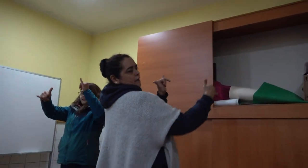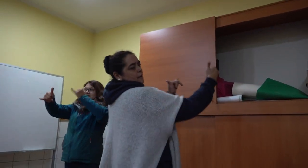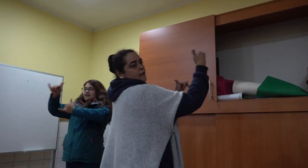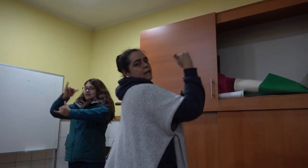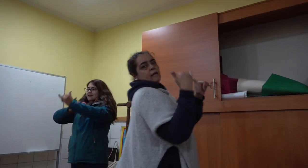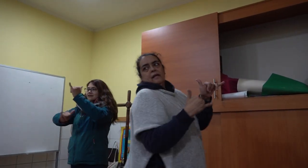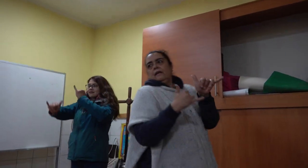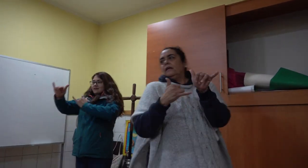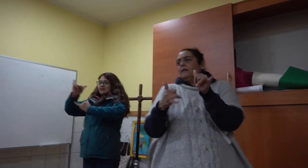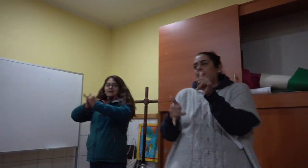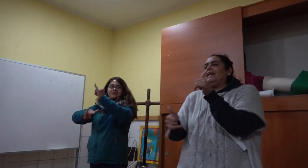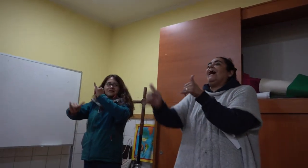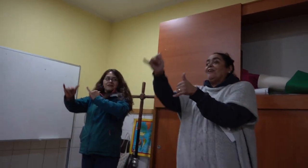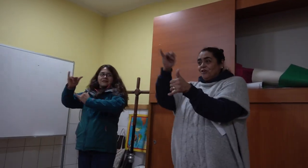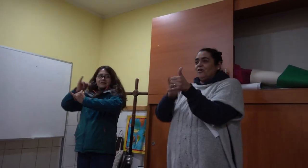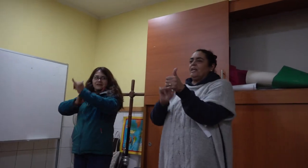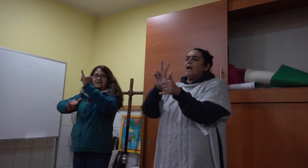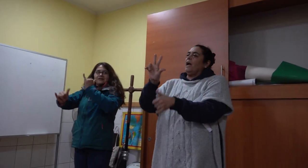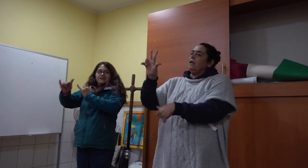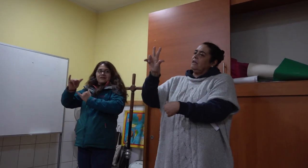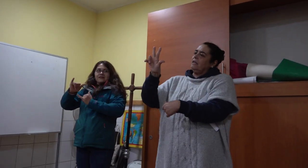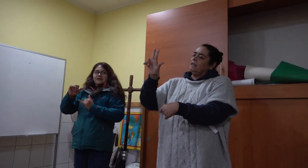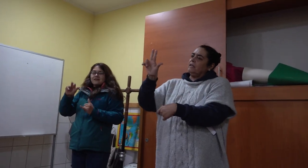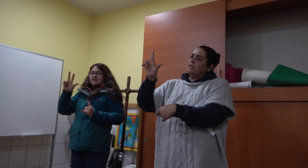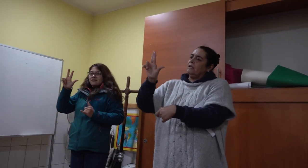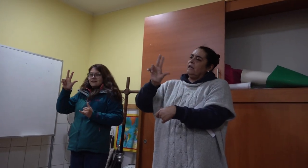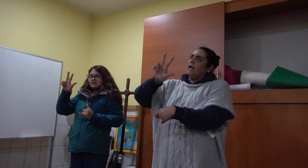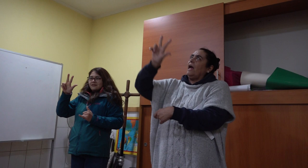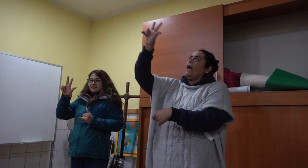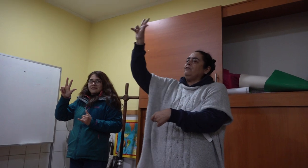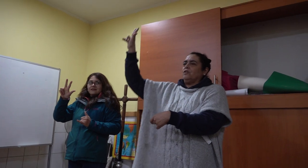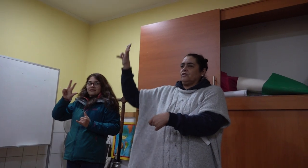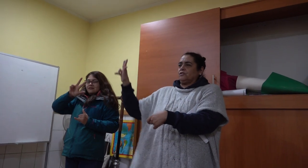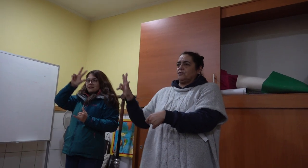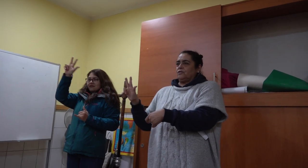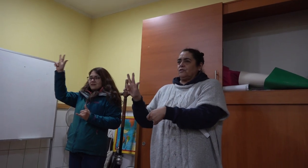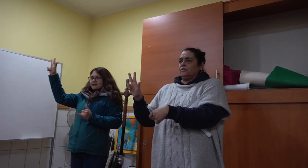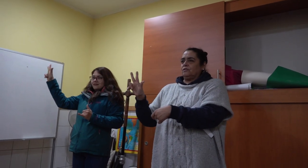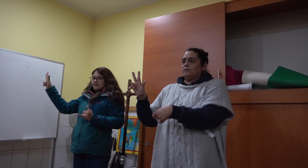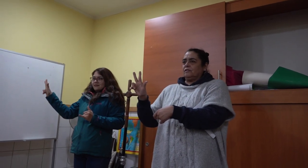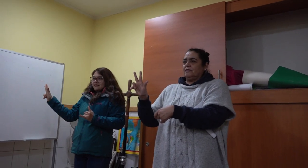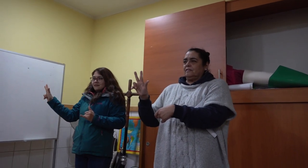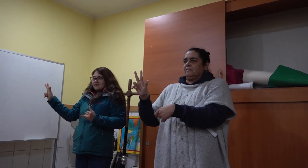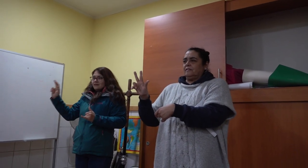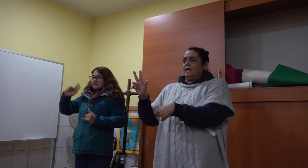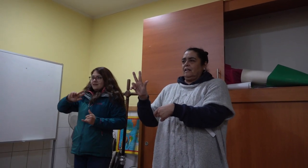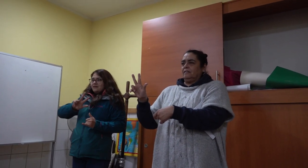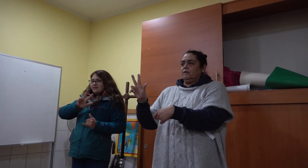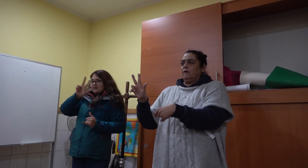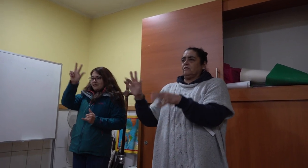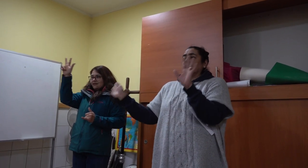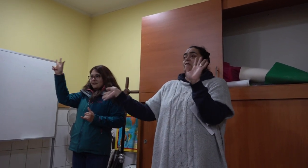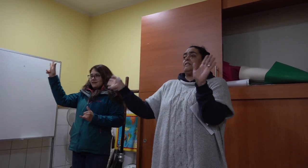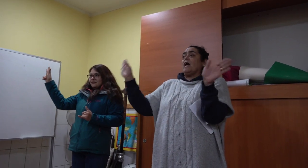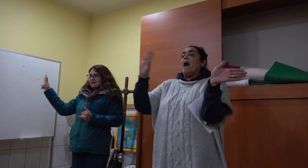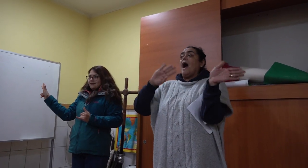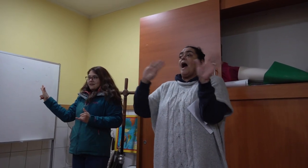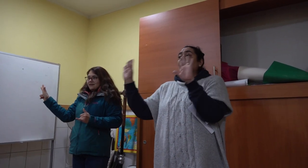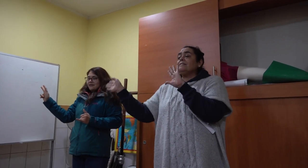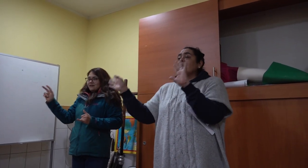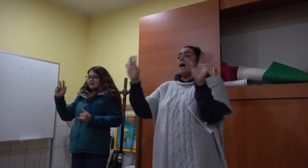gloria. La gloria a Dios. ¿Ya? De nuevo.